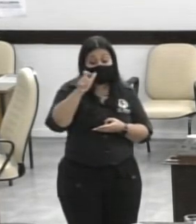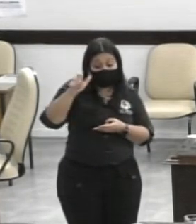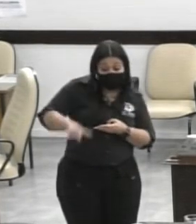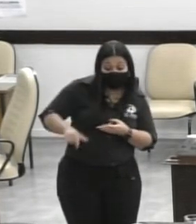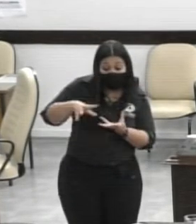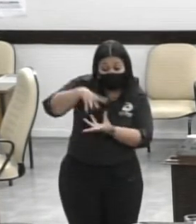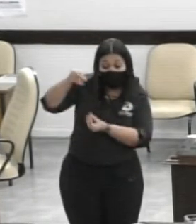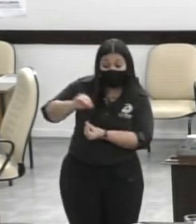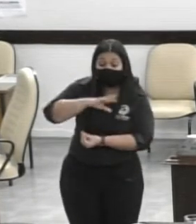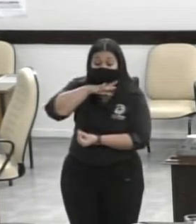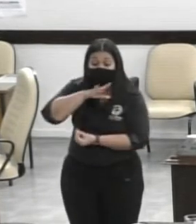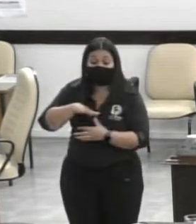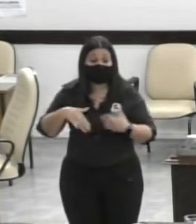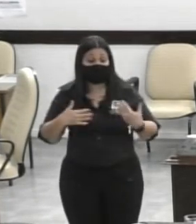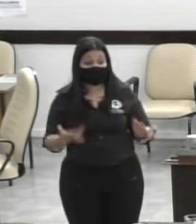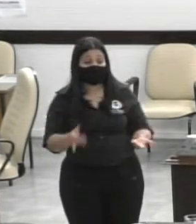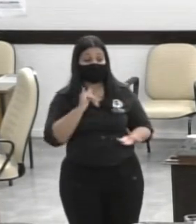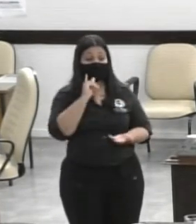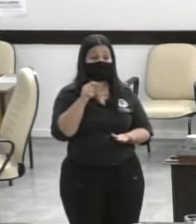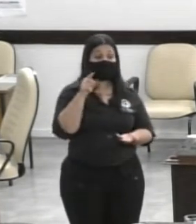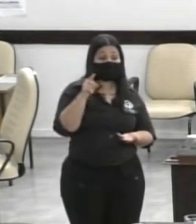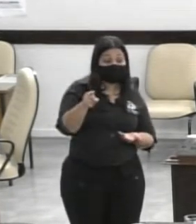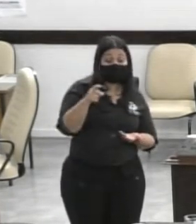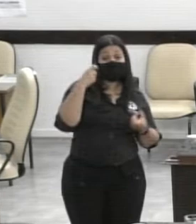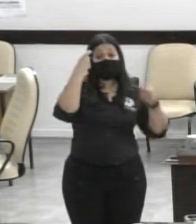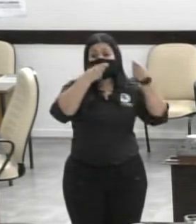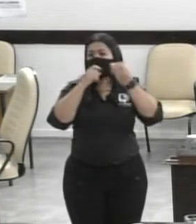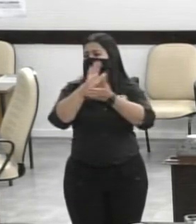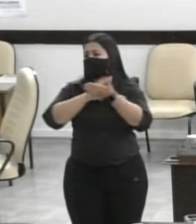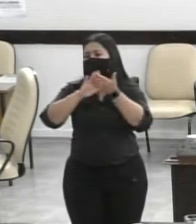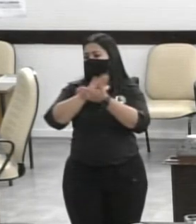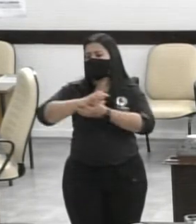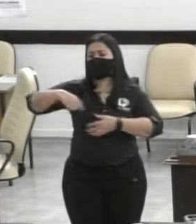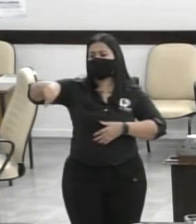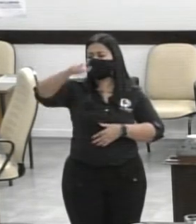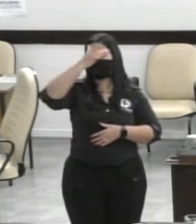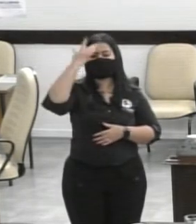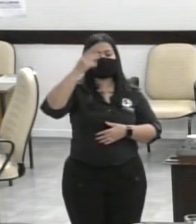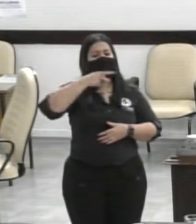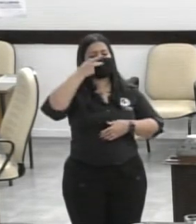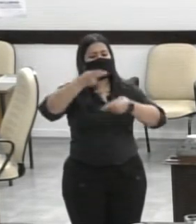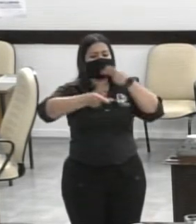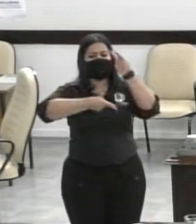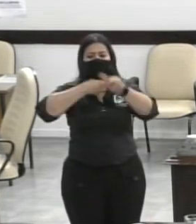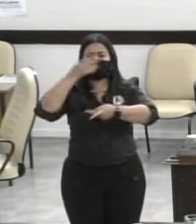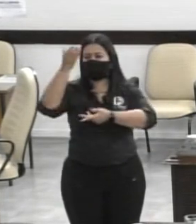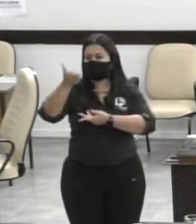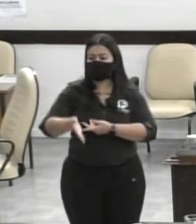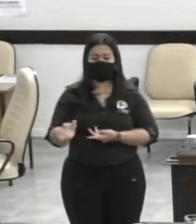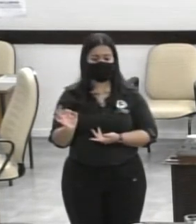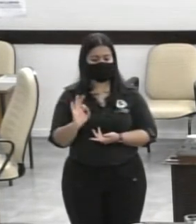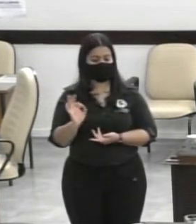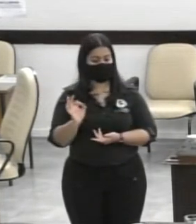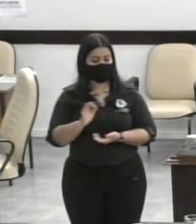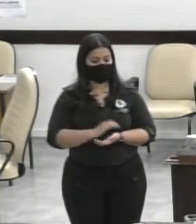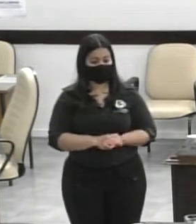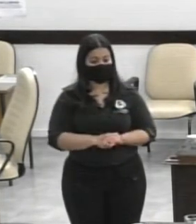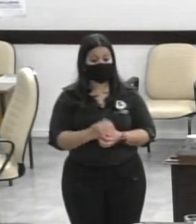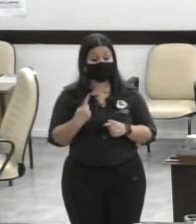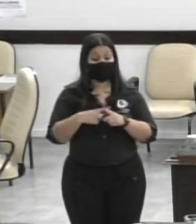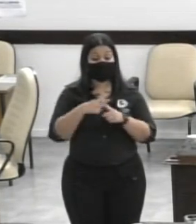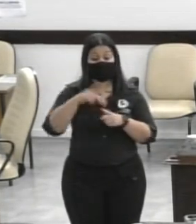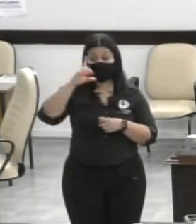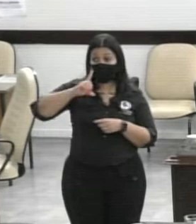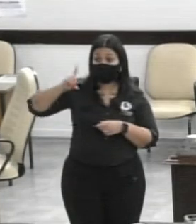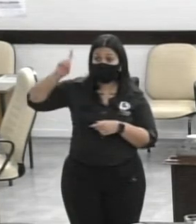E eu gostaria de falar à senhora que a senhora não se preocupe com o que as pessoas vão dizer da senhora. E na boca de Deus,